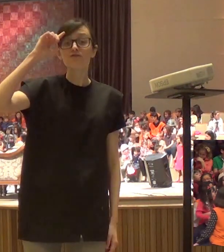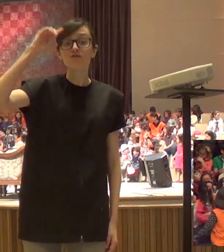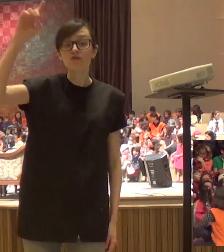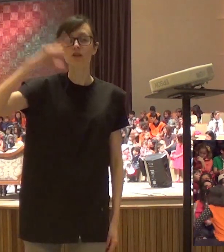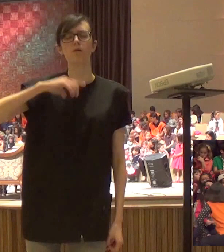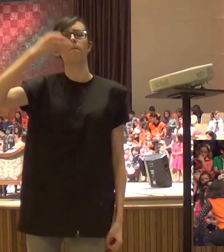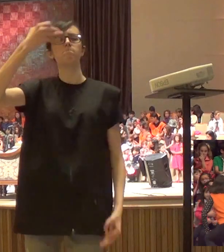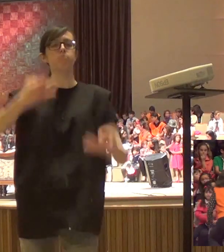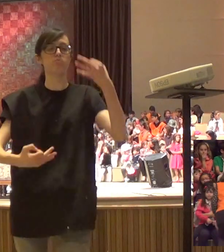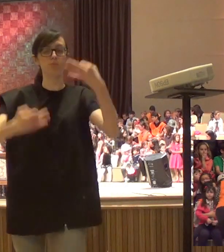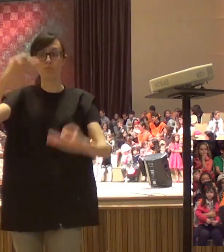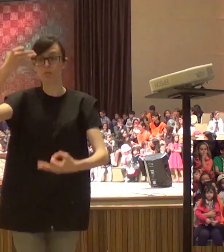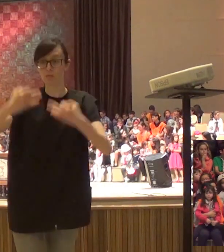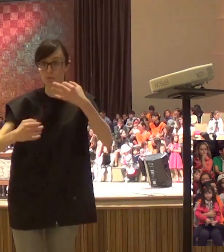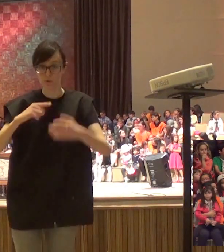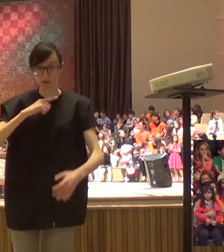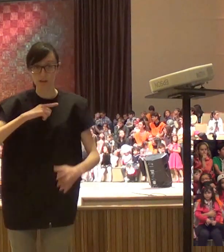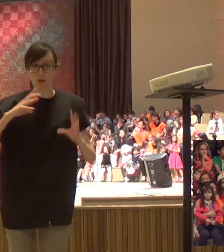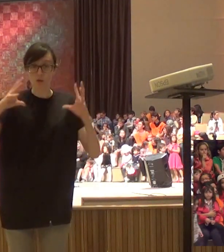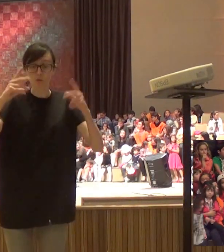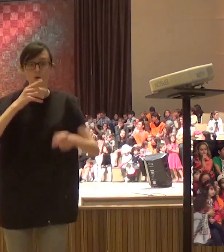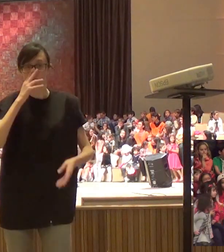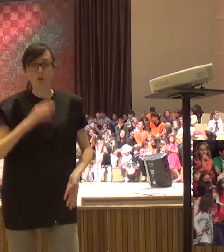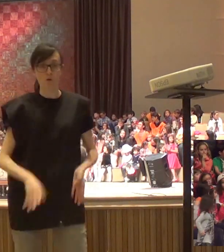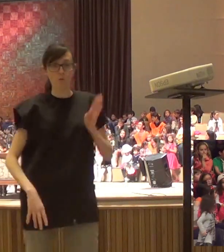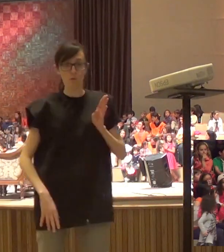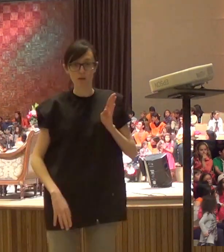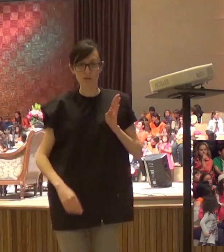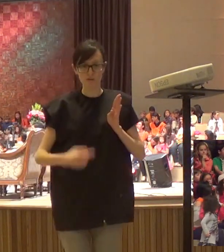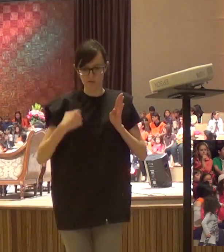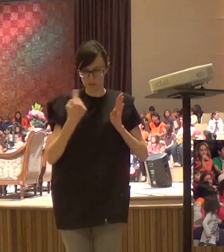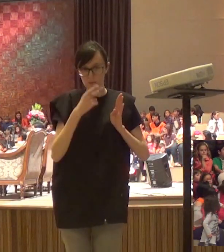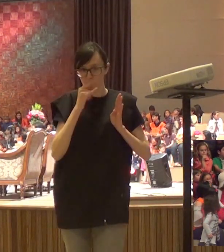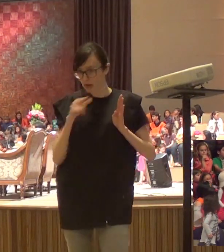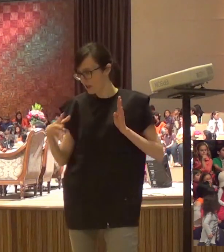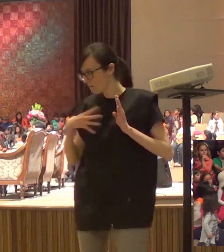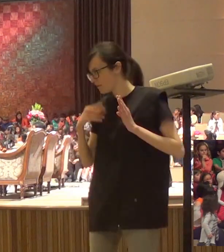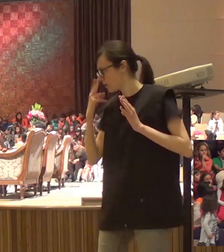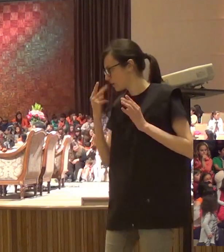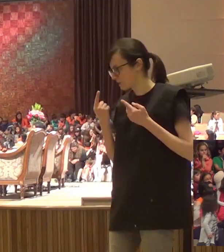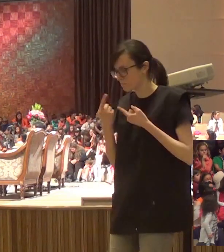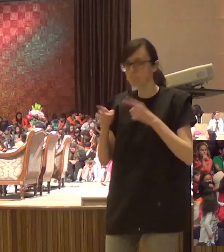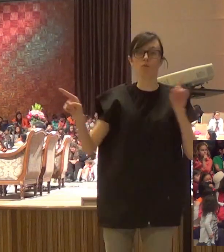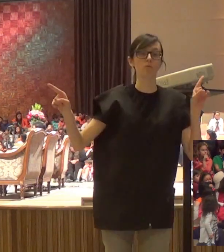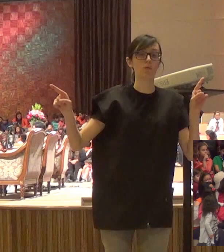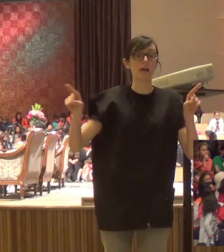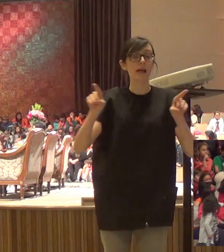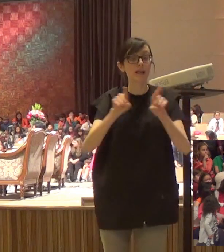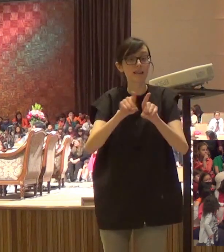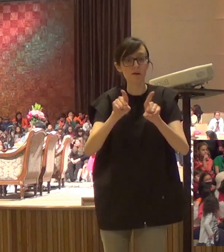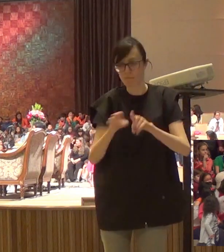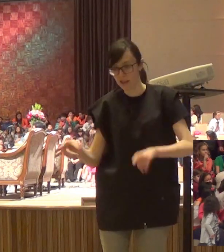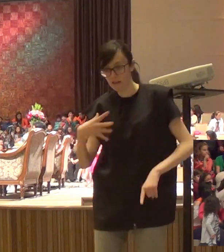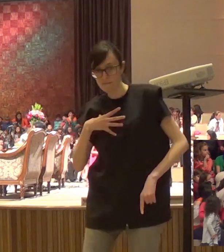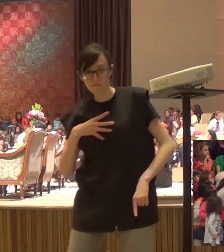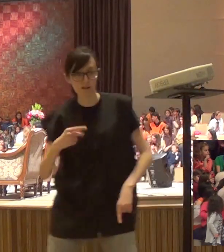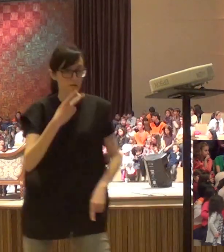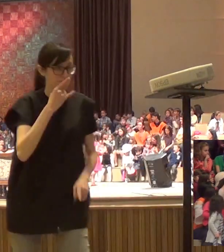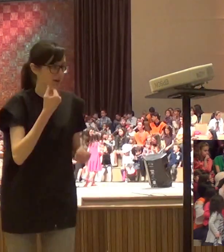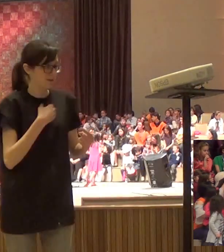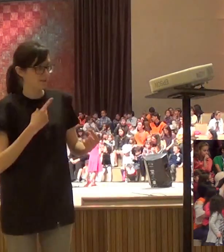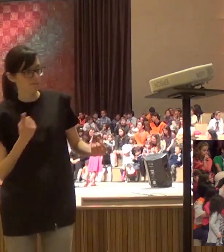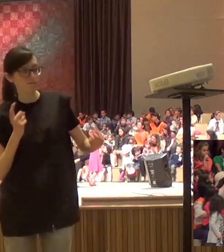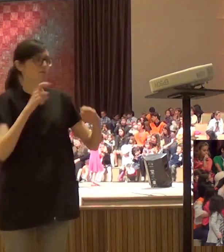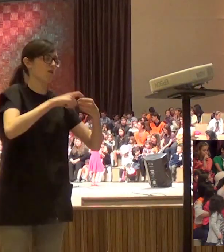grande e temível dia do Senhor. Ele fará com que os corações dos pais se voltem para seus filhos,